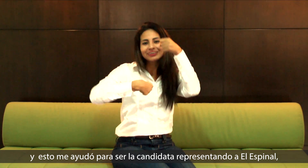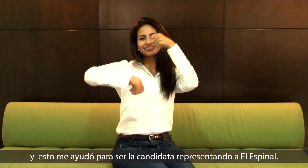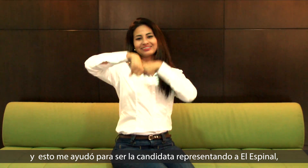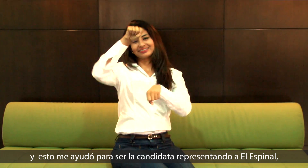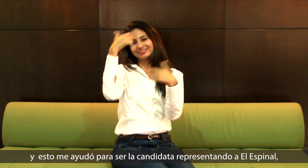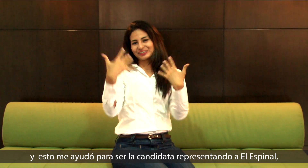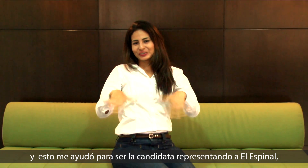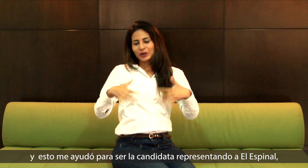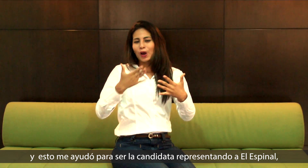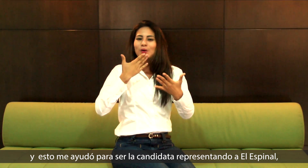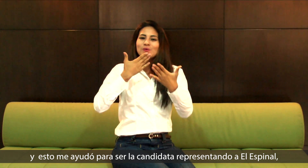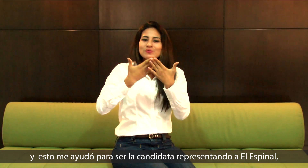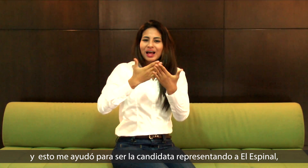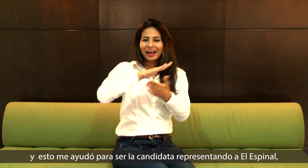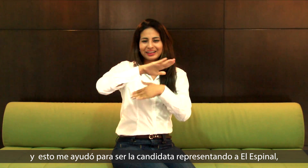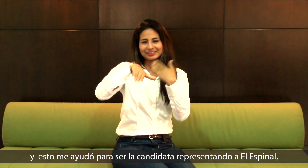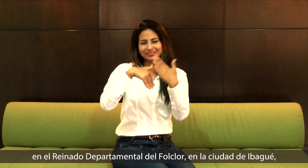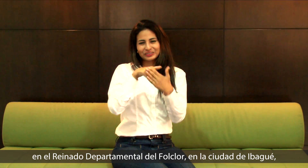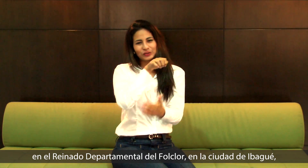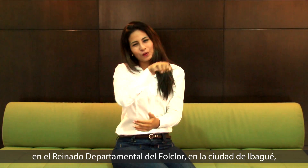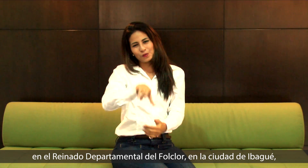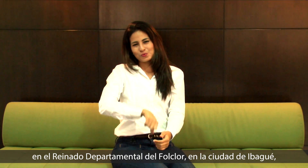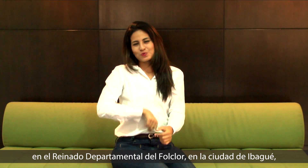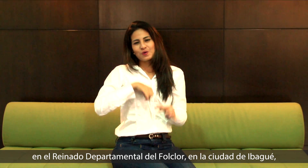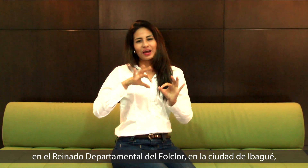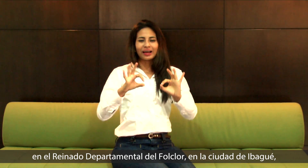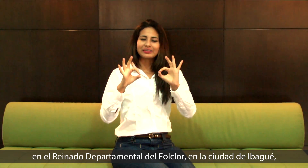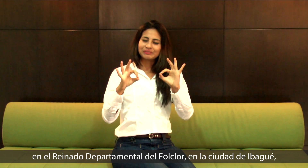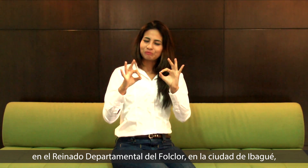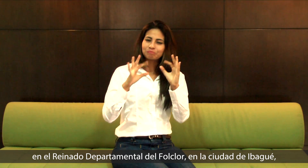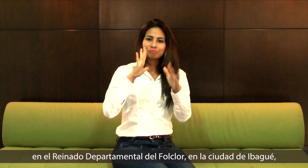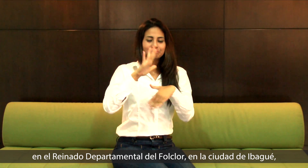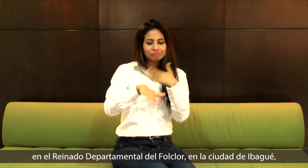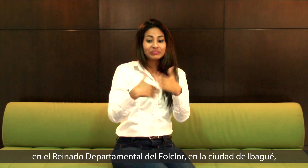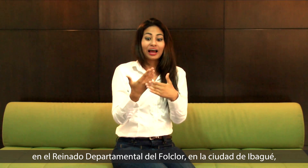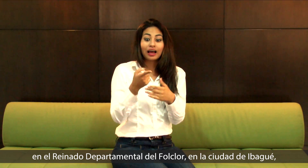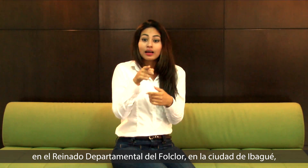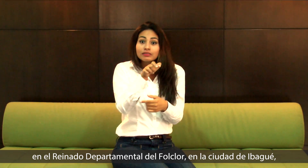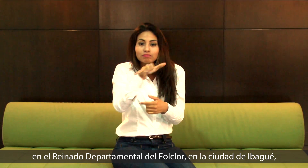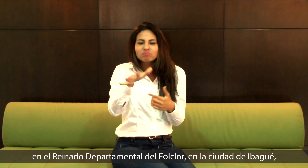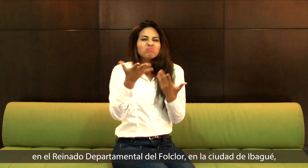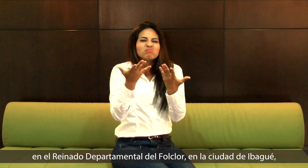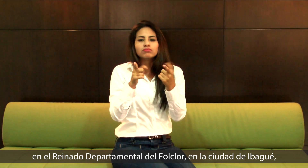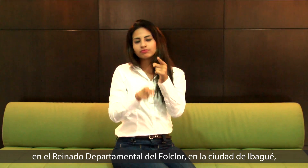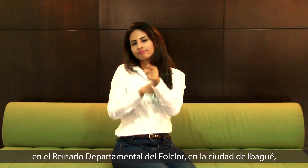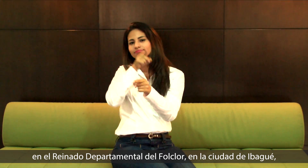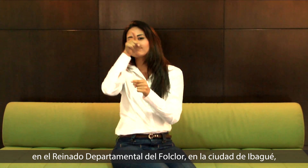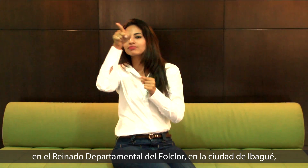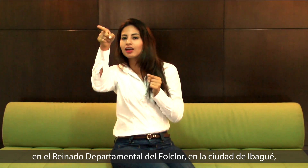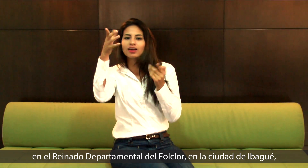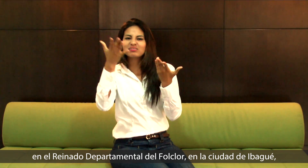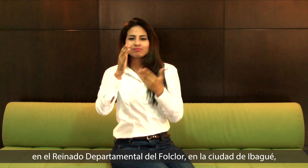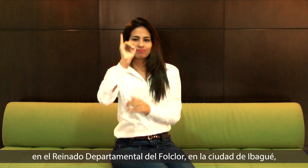representando a la espinal en mi reinado departamental del folclore, en la ciudad de Ibagué,